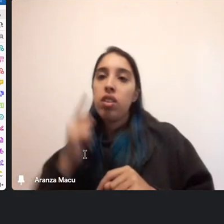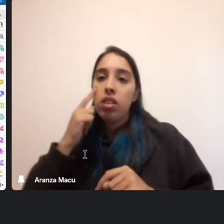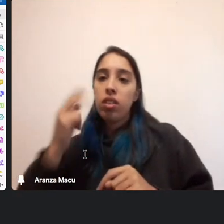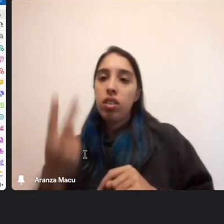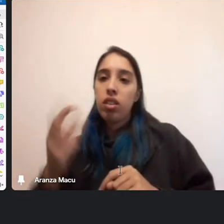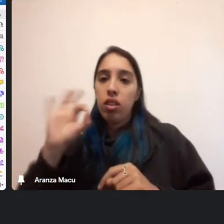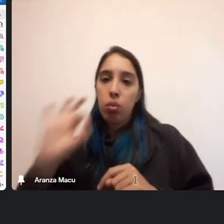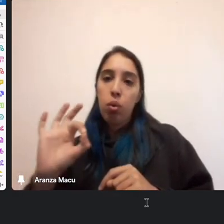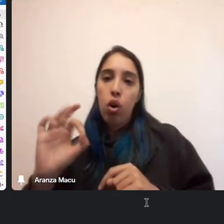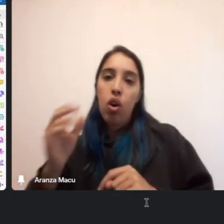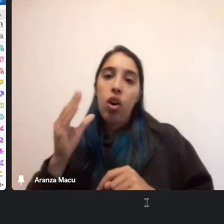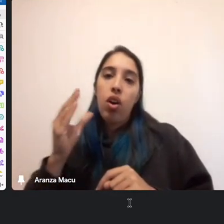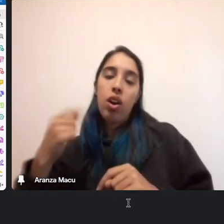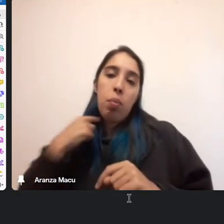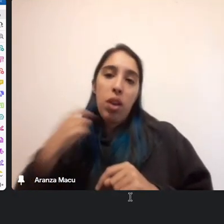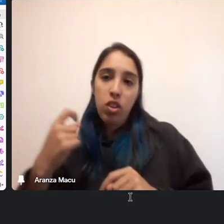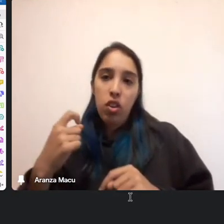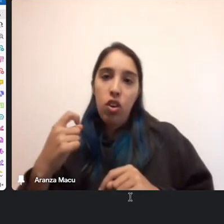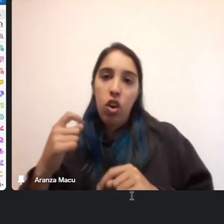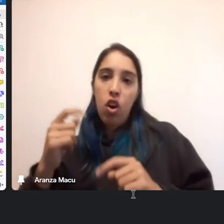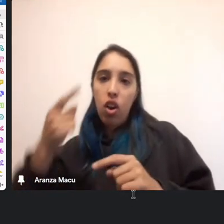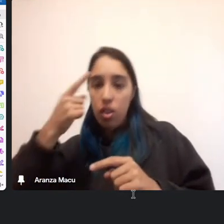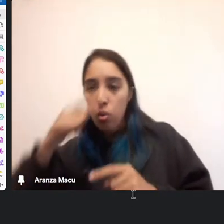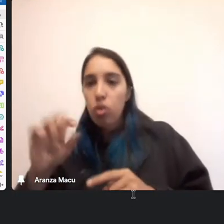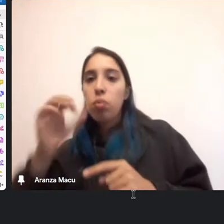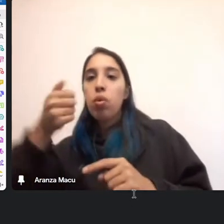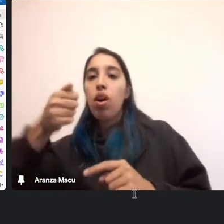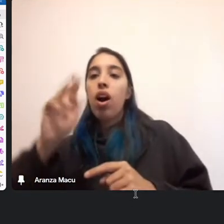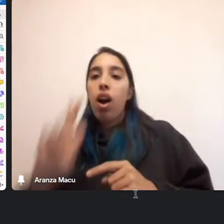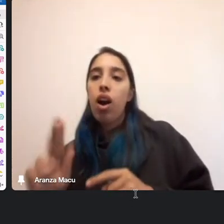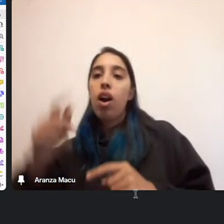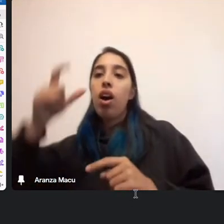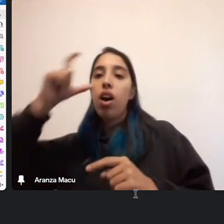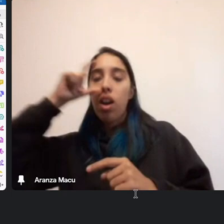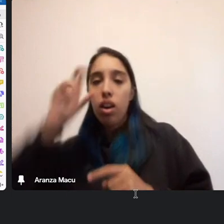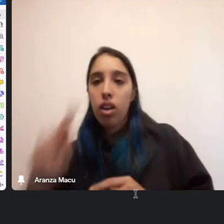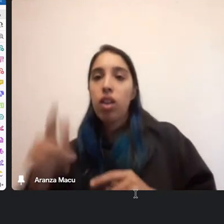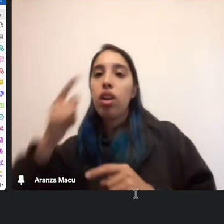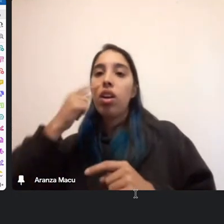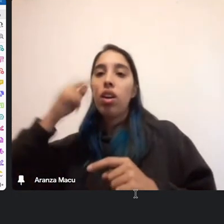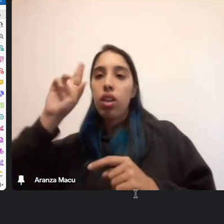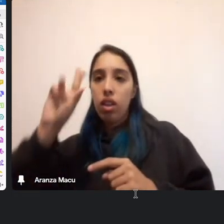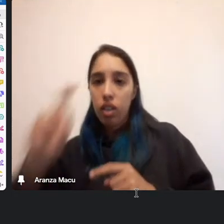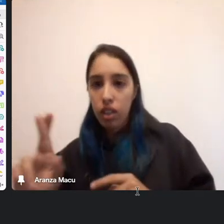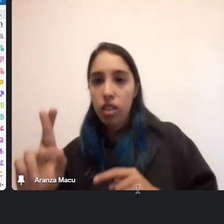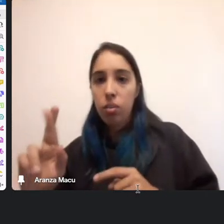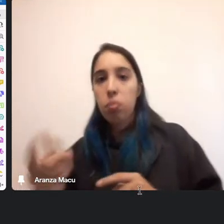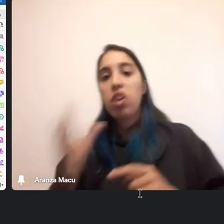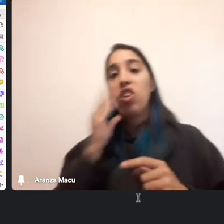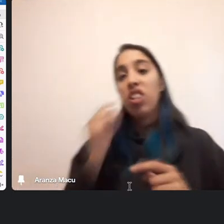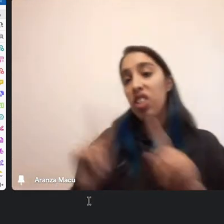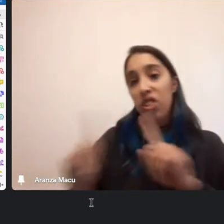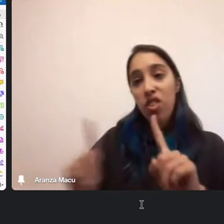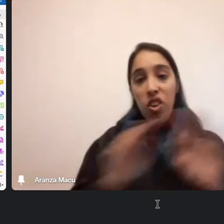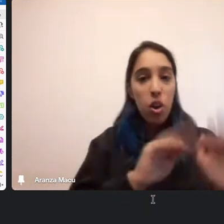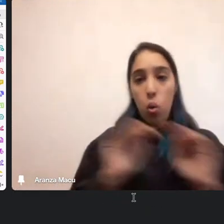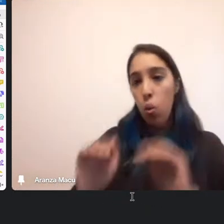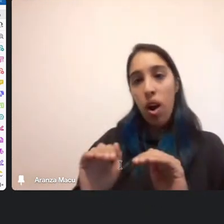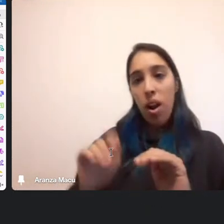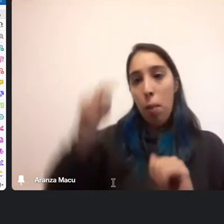en inglés, cuando es en plural, el presente es igual al infinitivo, ¿sí?